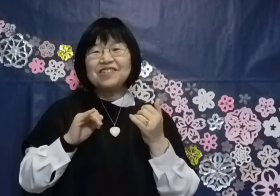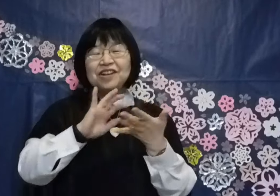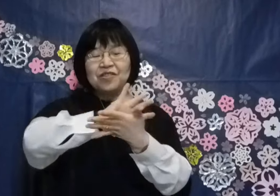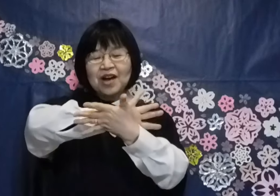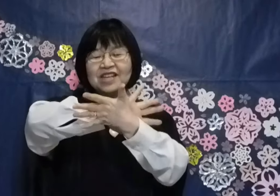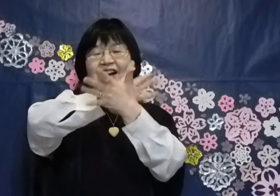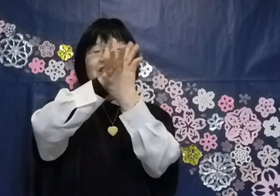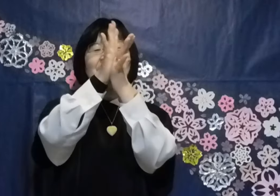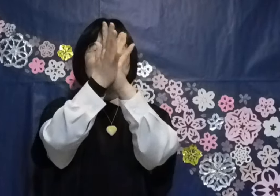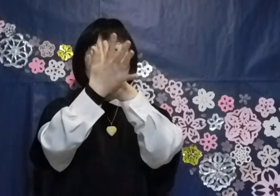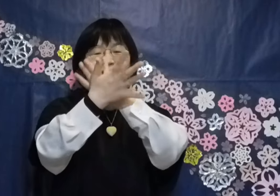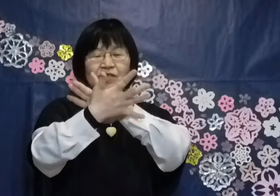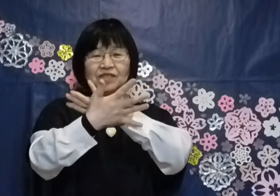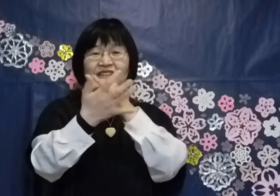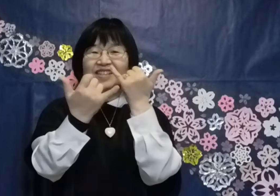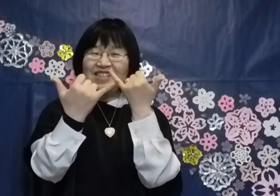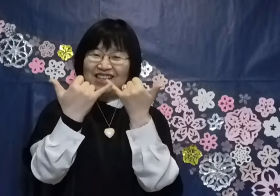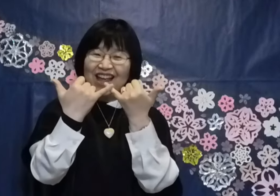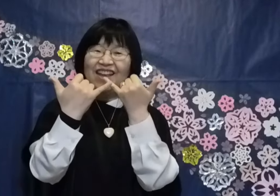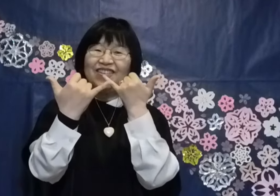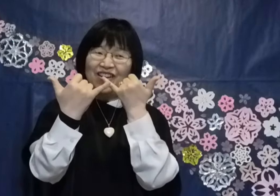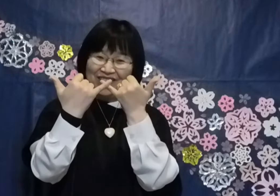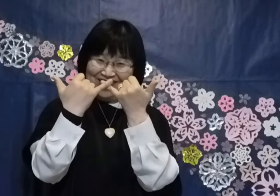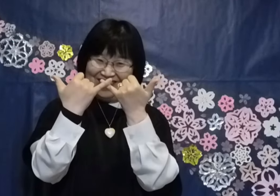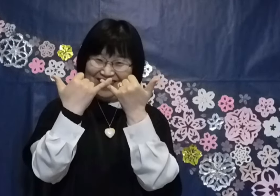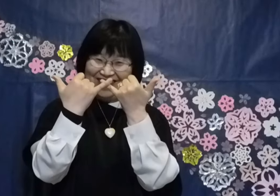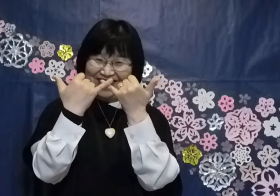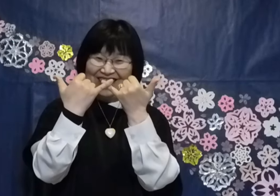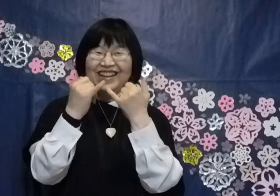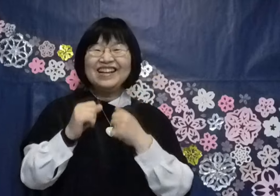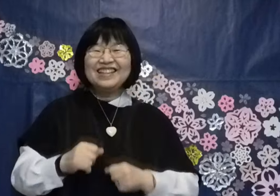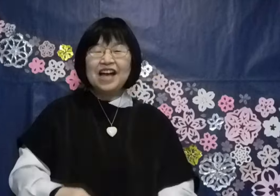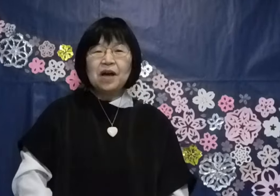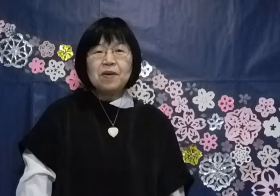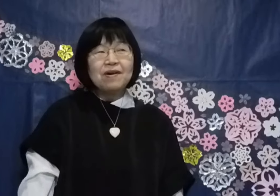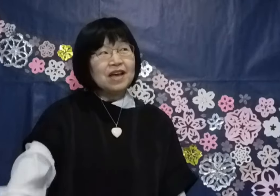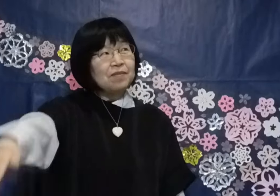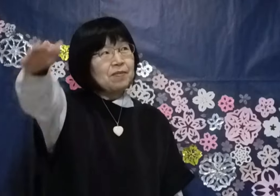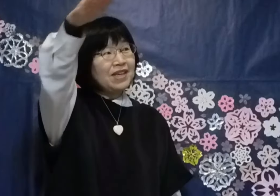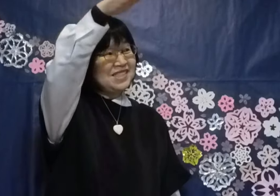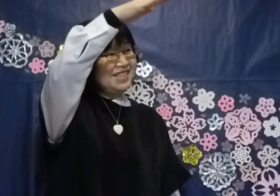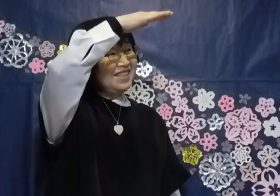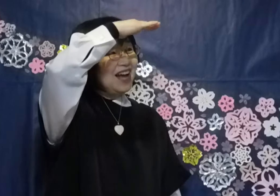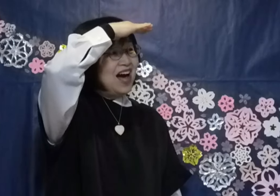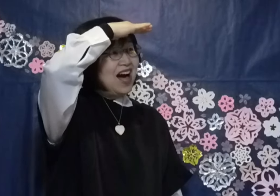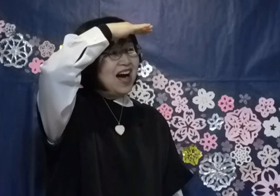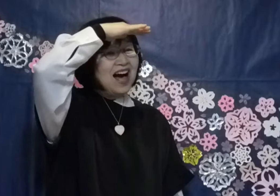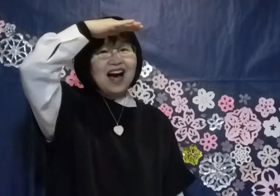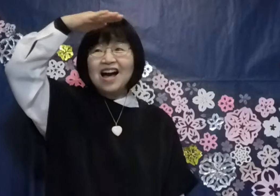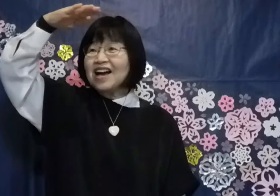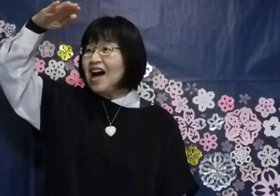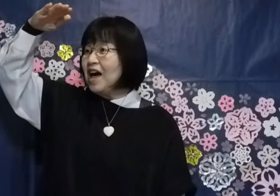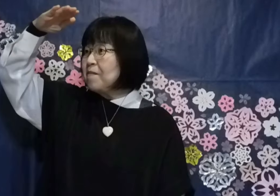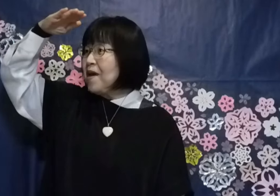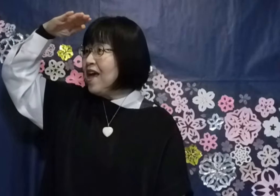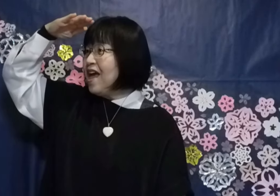桜の花が散る様子に似ているよ。眺めは眺めます。眺め